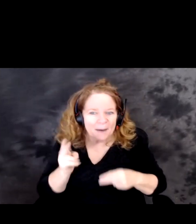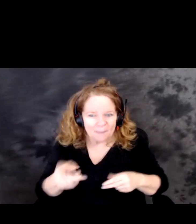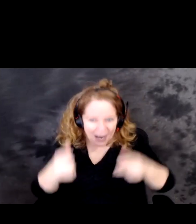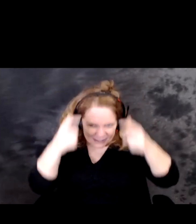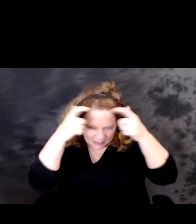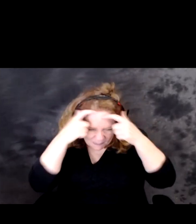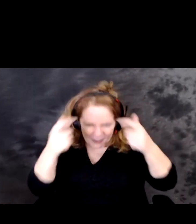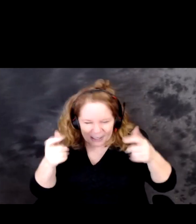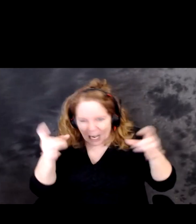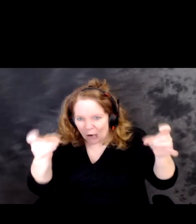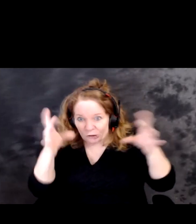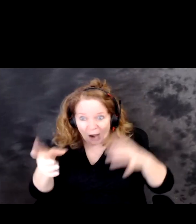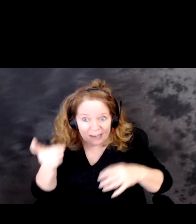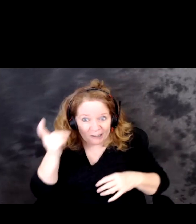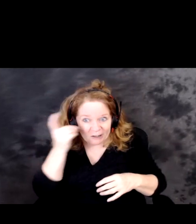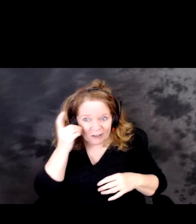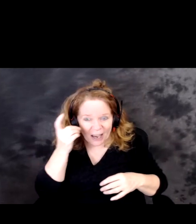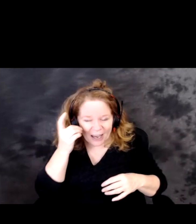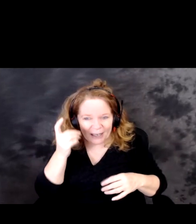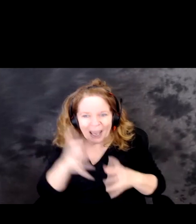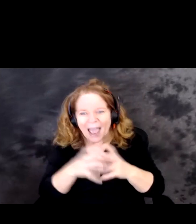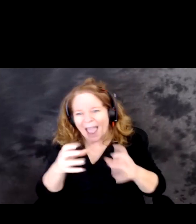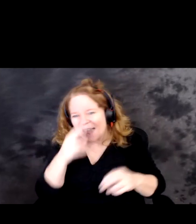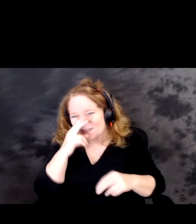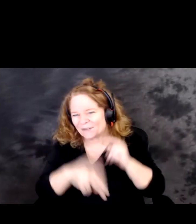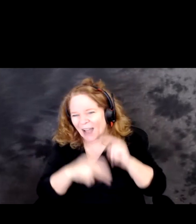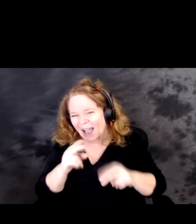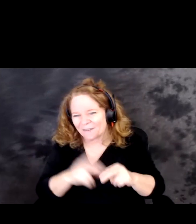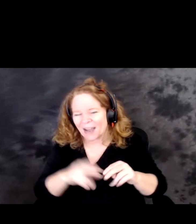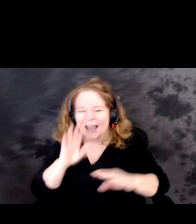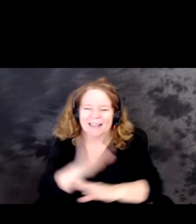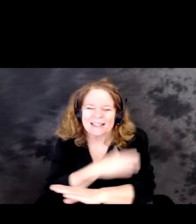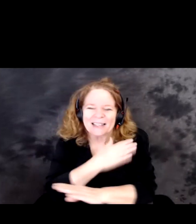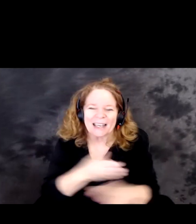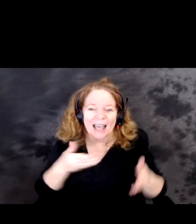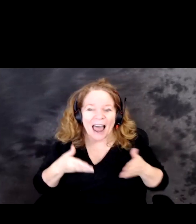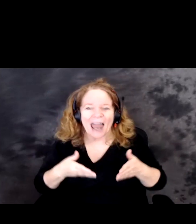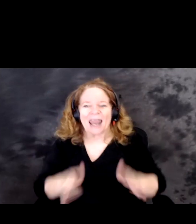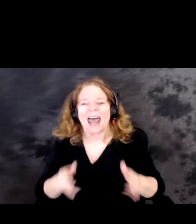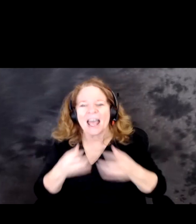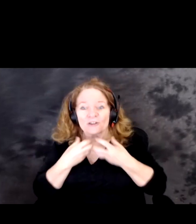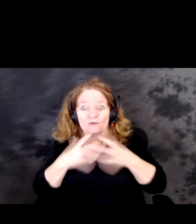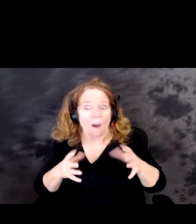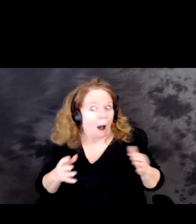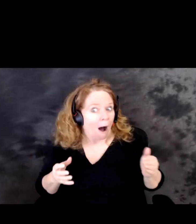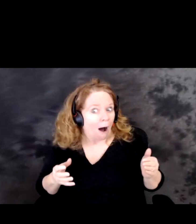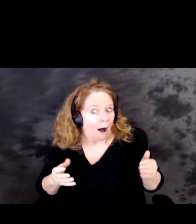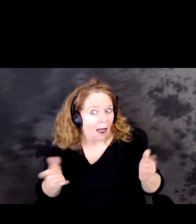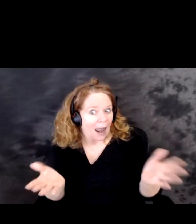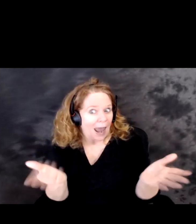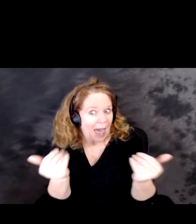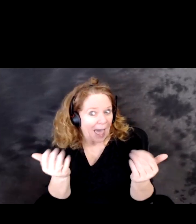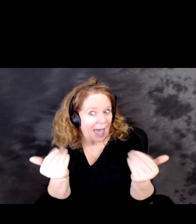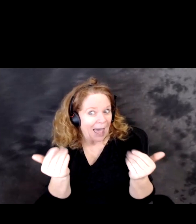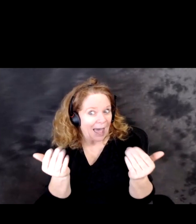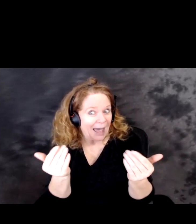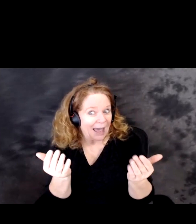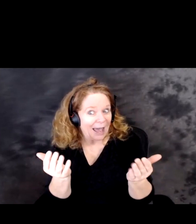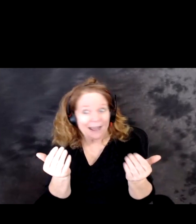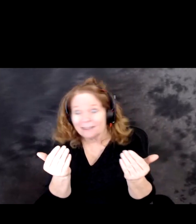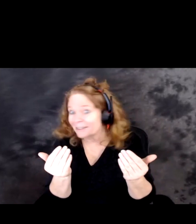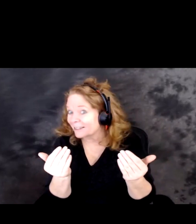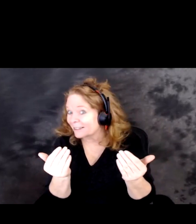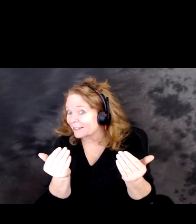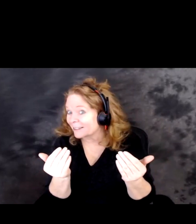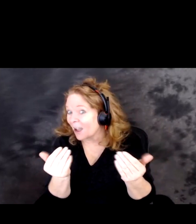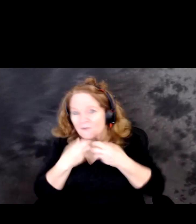Y Buzzing Bee y Drastic Drake se divertían tanto al cantar y